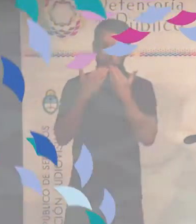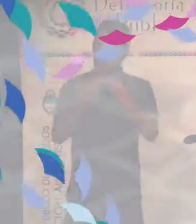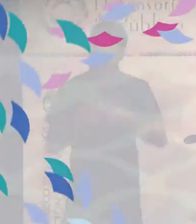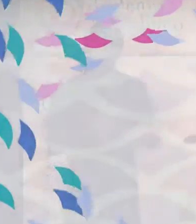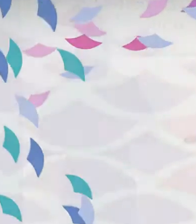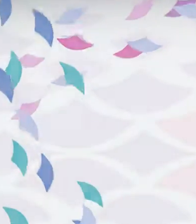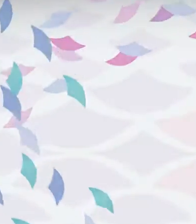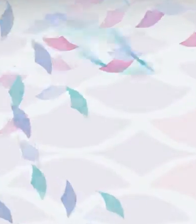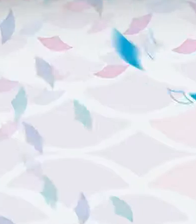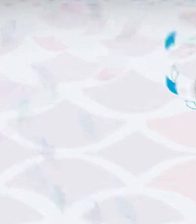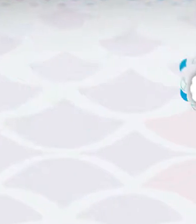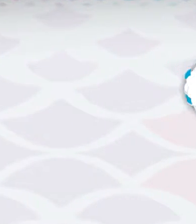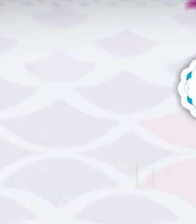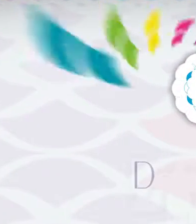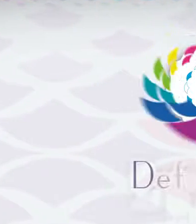¡Gracias!